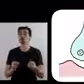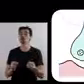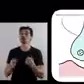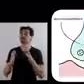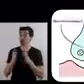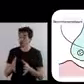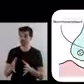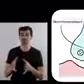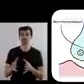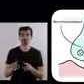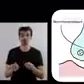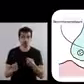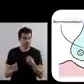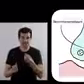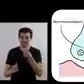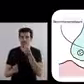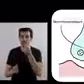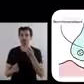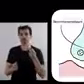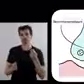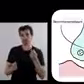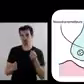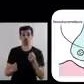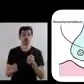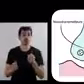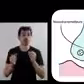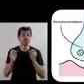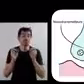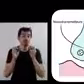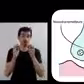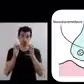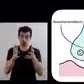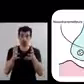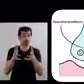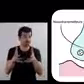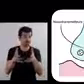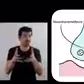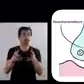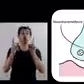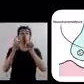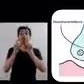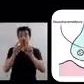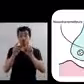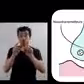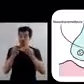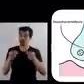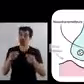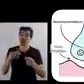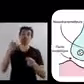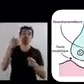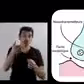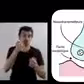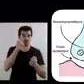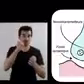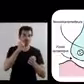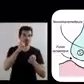vésicules, on trouve des neurotransmetteurs. Ce sont des petites molécules pouvant être libérées par le neurone présynaptique au niveau, justement, de